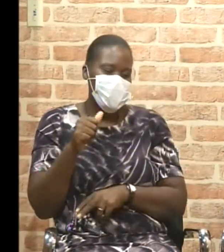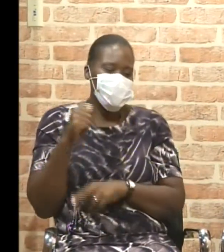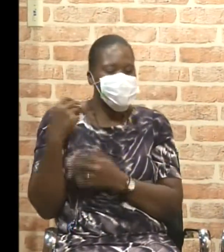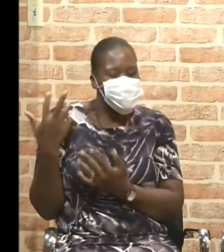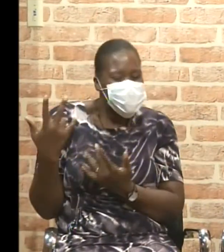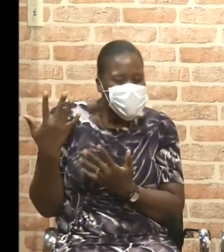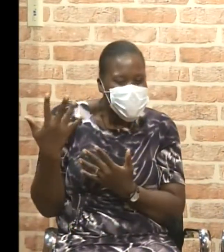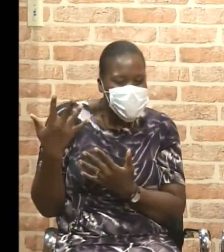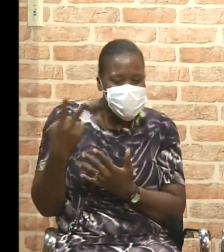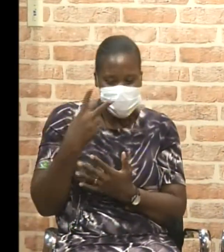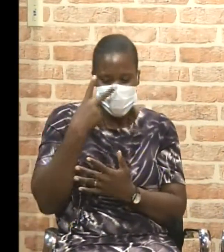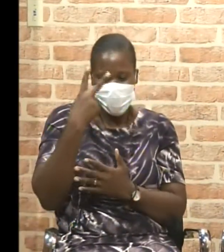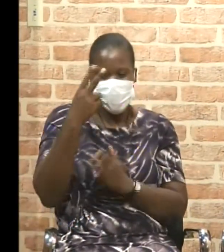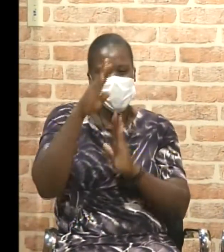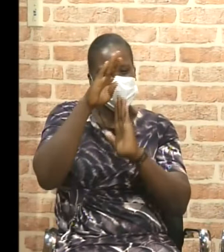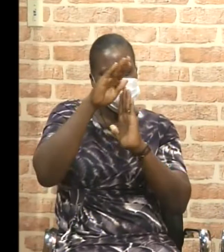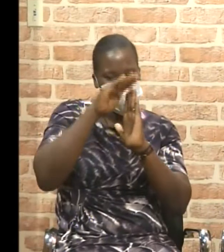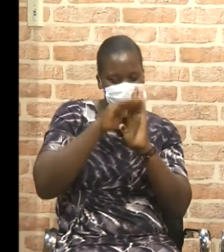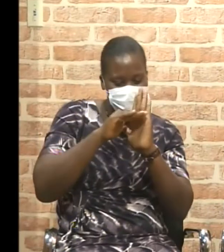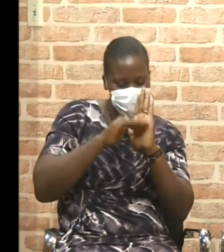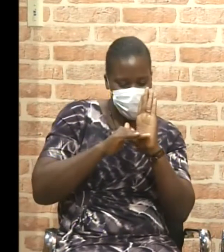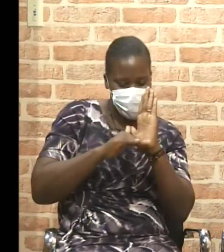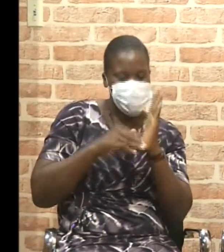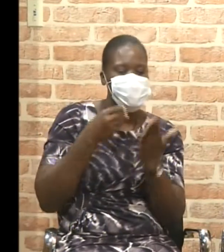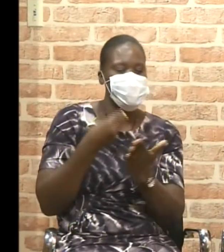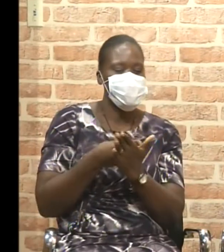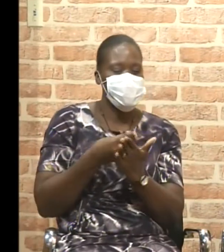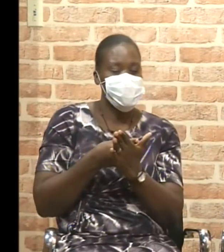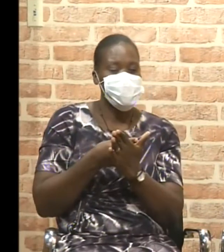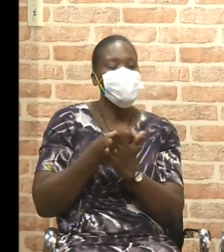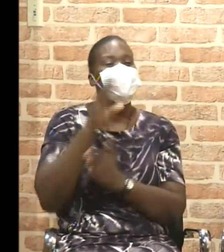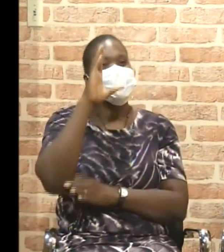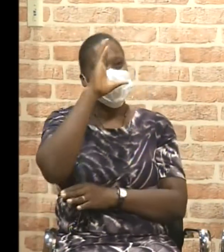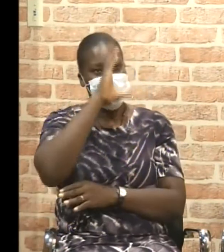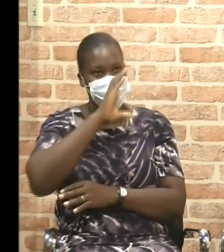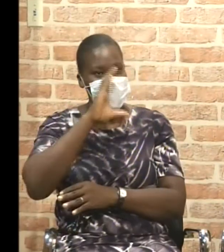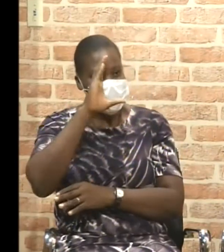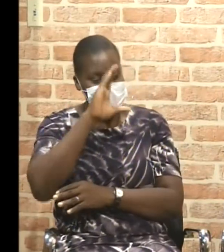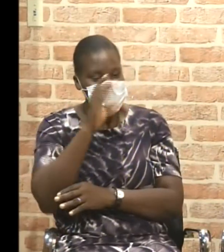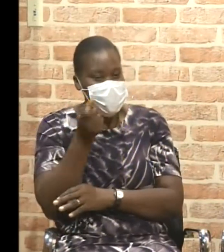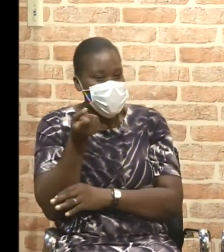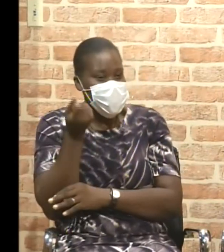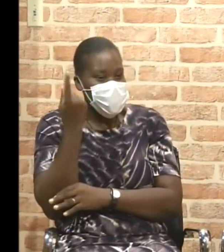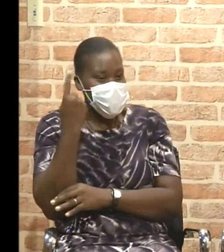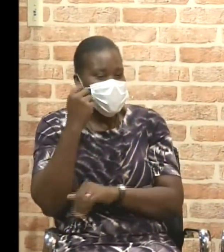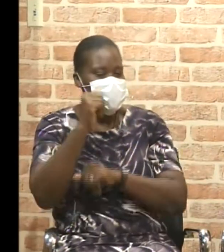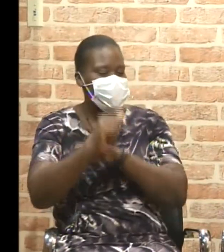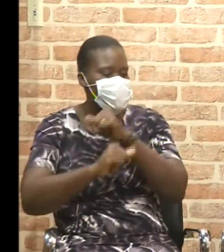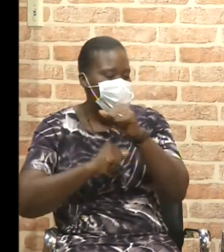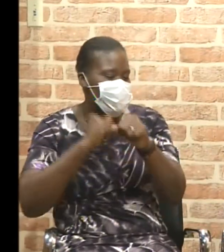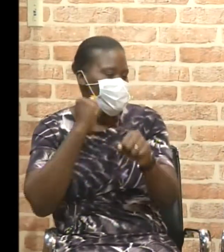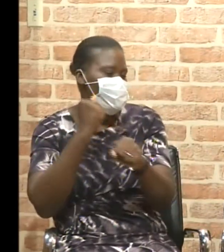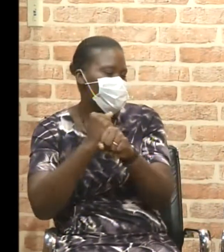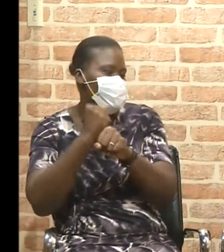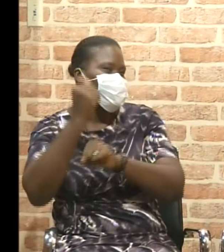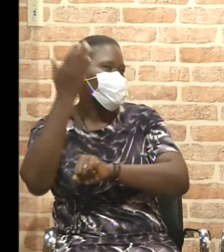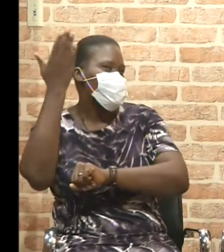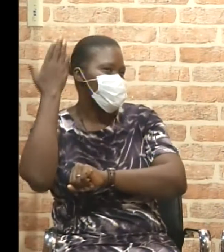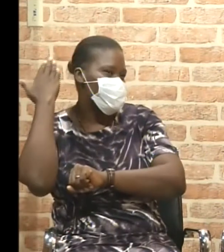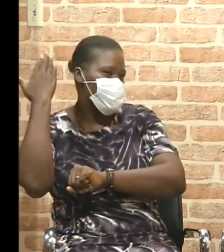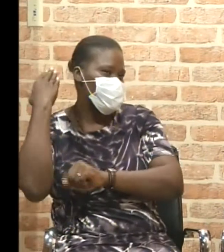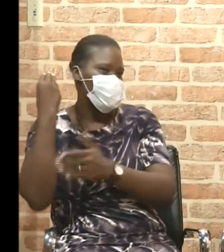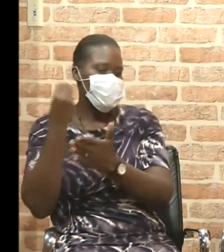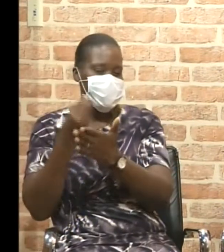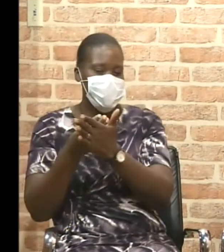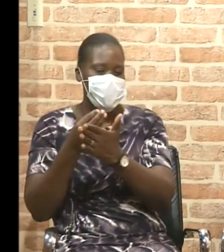baisse. Mais moi, al chercher comprendre tout. Depuis 5 années qui passent, yo, te toujours un cop qui